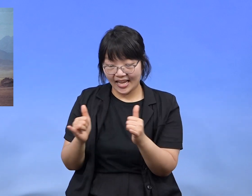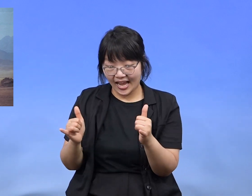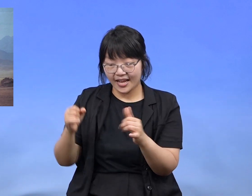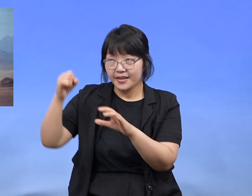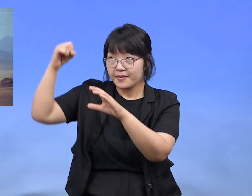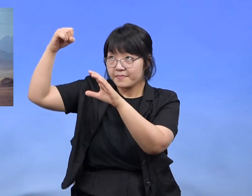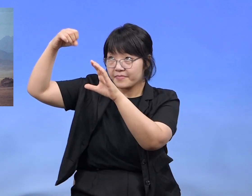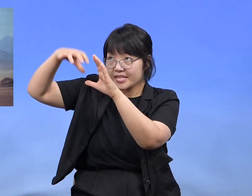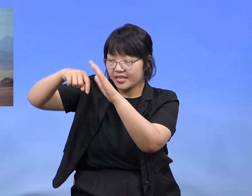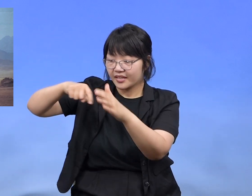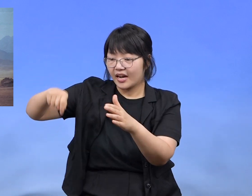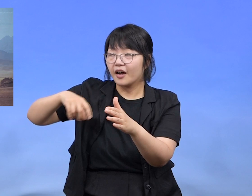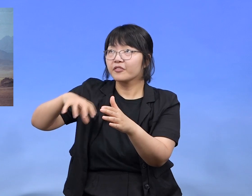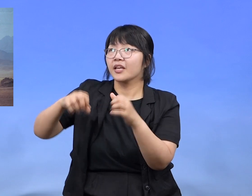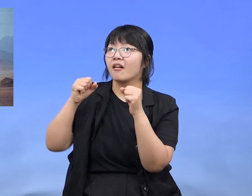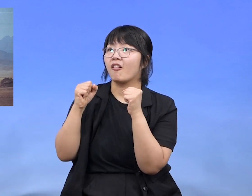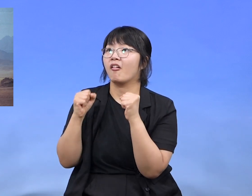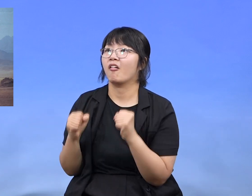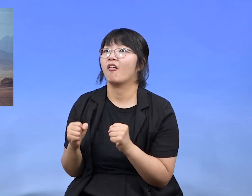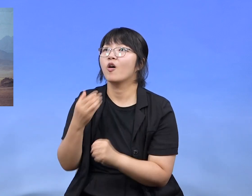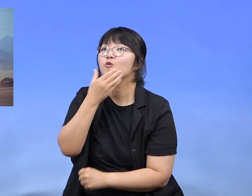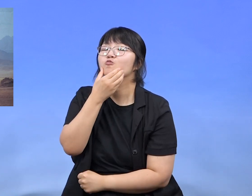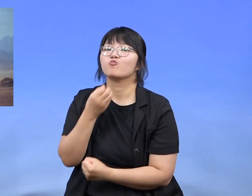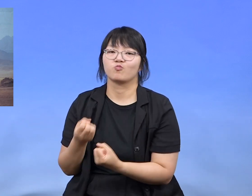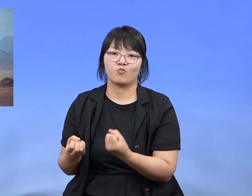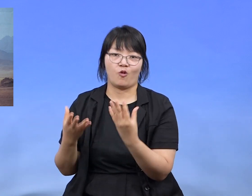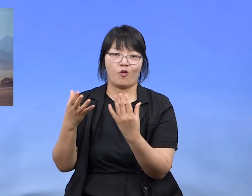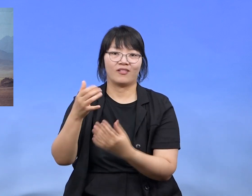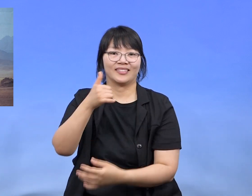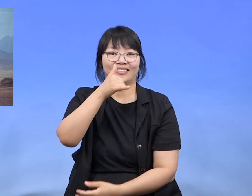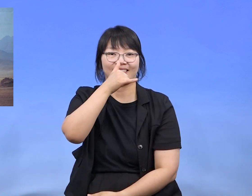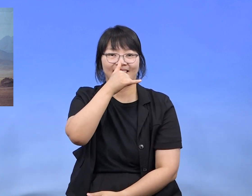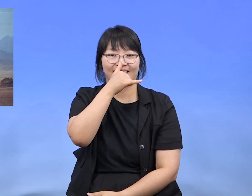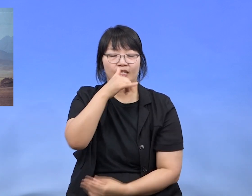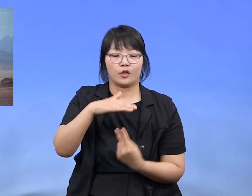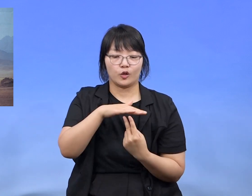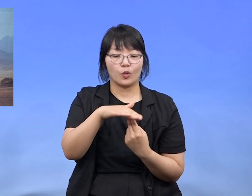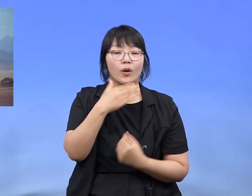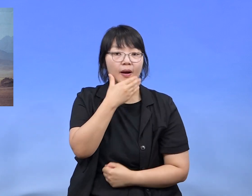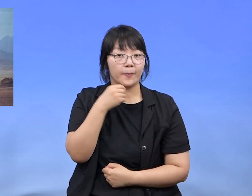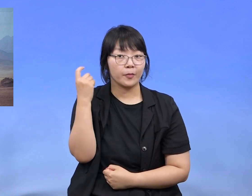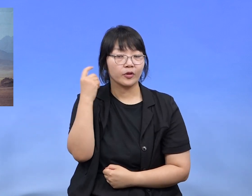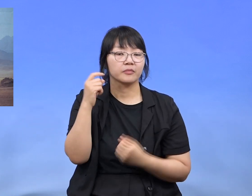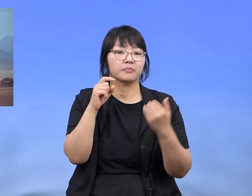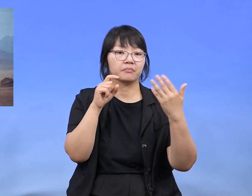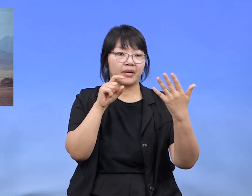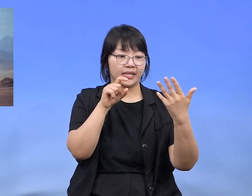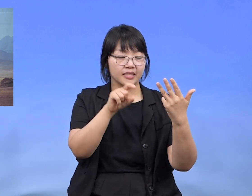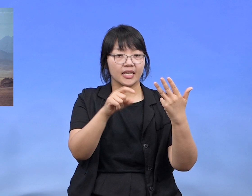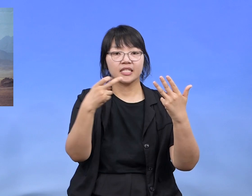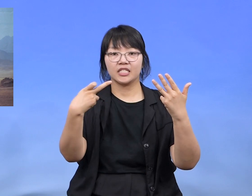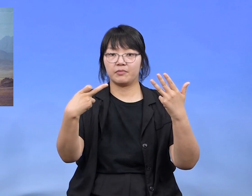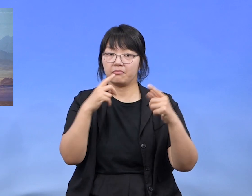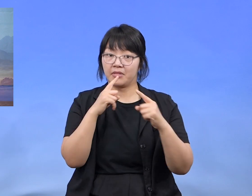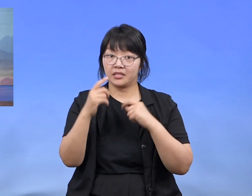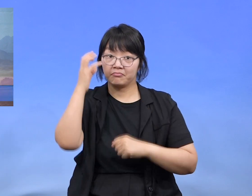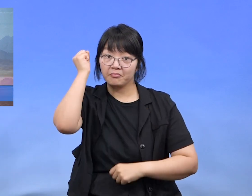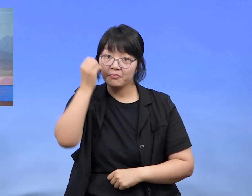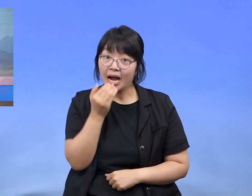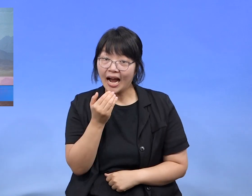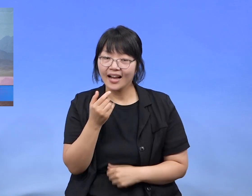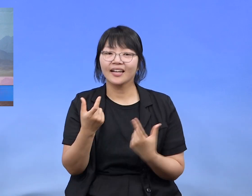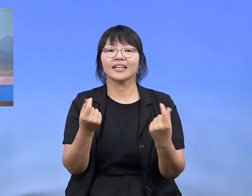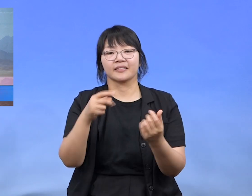가운데 거하는 축복을 누리게 되는 것입니다. 요한복음 8장 12절의 말씀을 기억하시나요? 같이